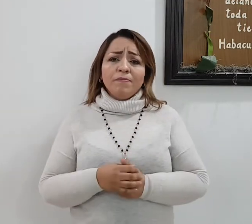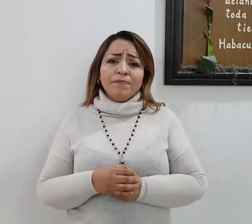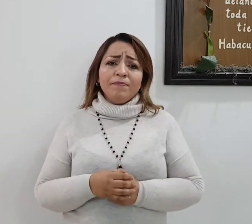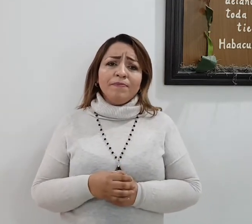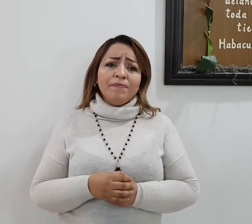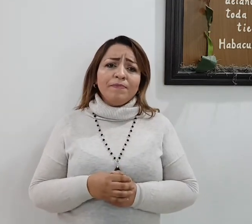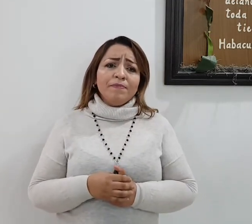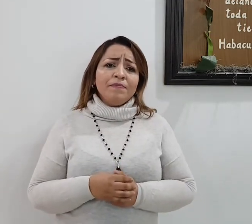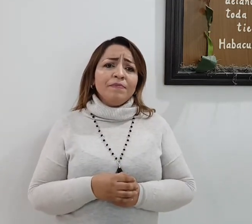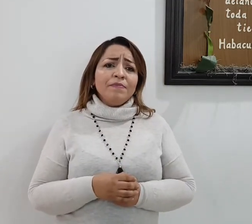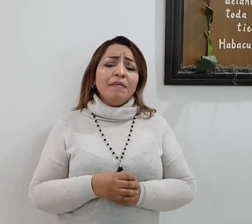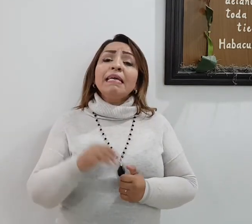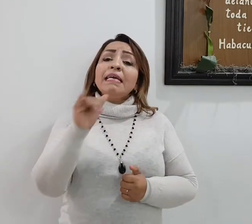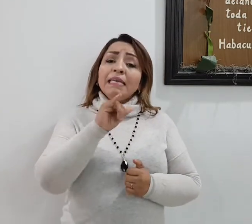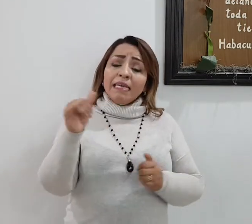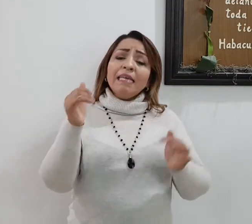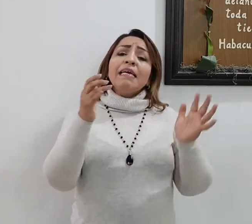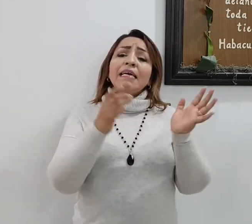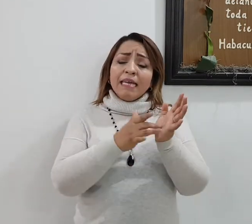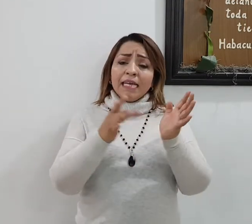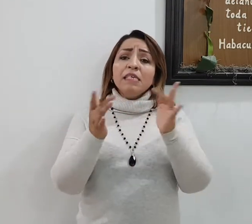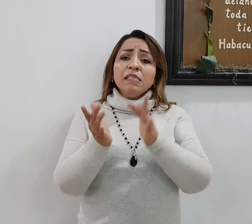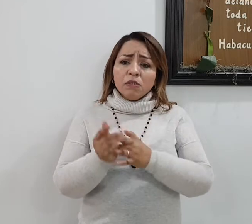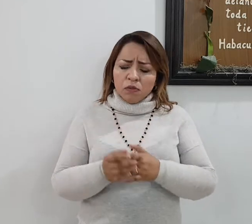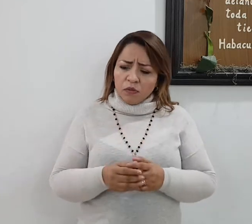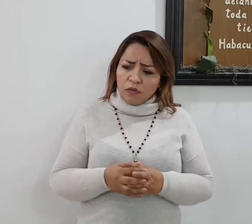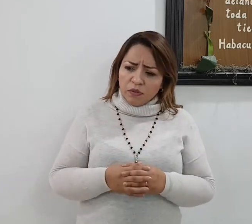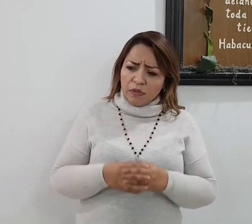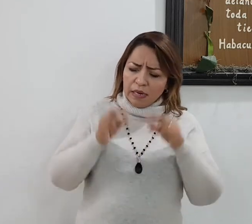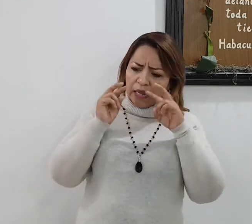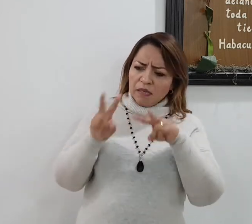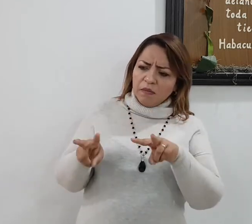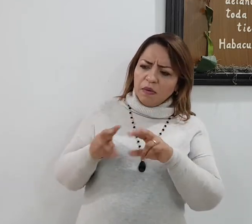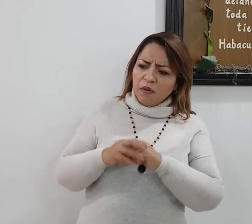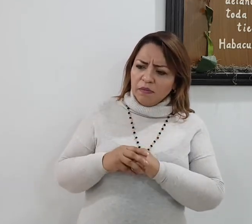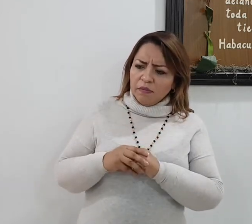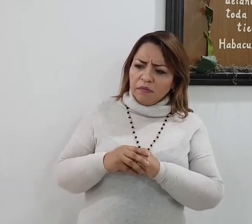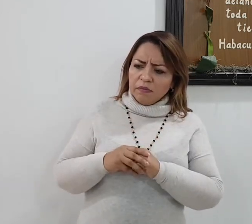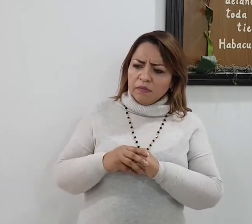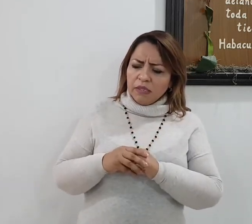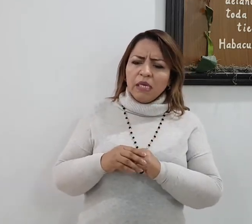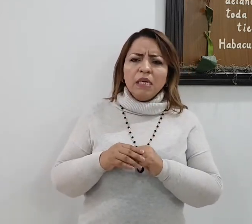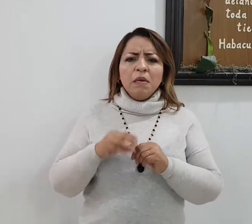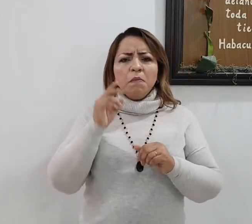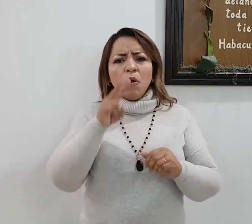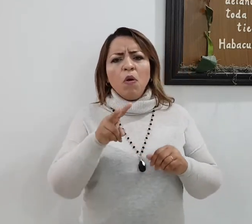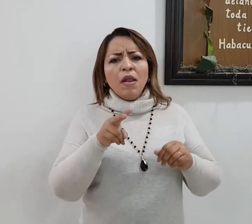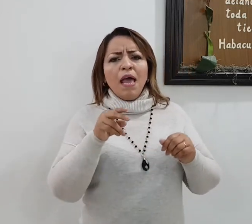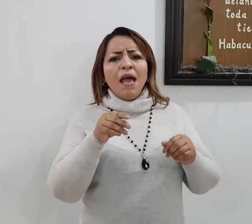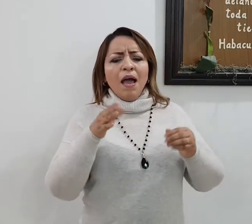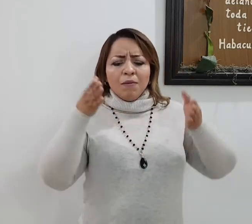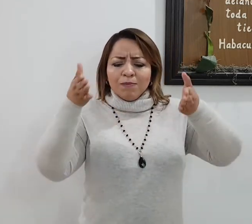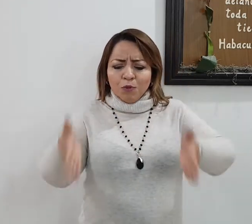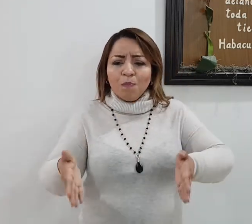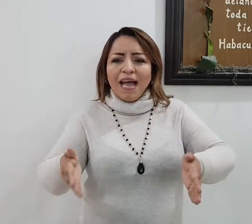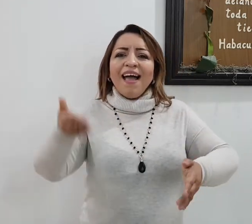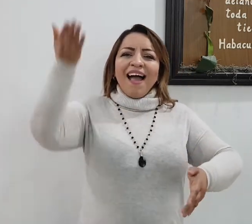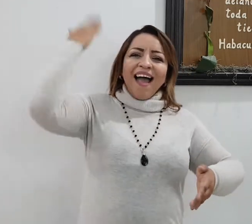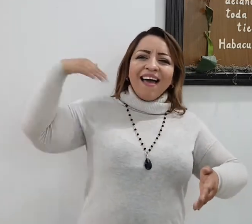Pero Él dijo, quiten la piedra. Hay una parte que me toca hacer a mí que es la más fácil. ¿Qué es más fácil, hermano? ¿Mover una piedra o resucitar a un muerto